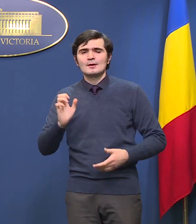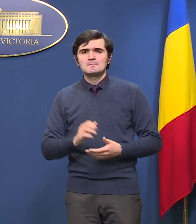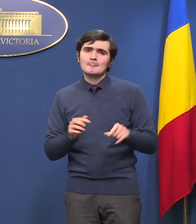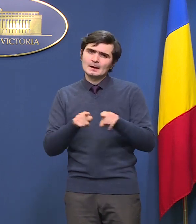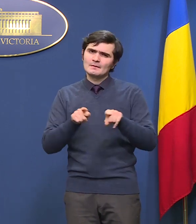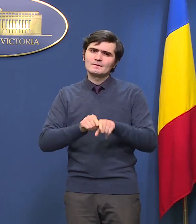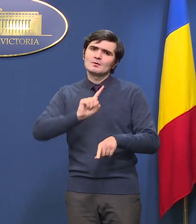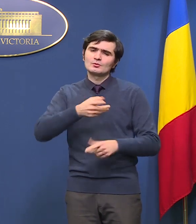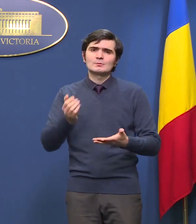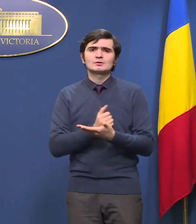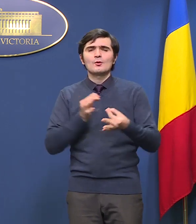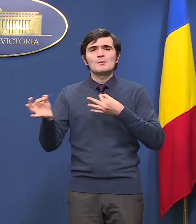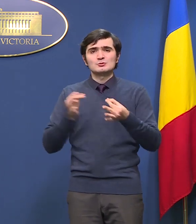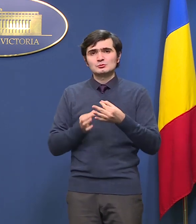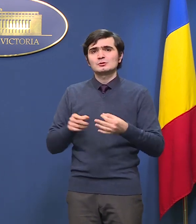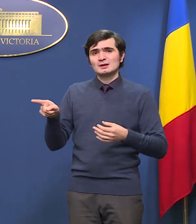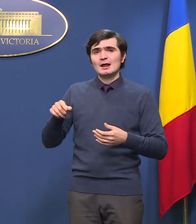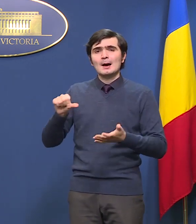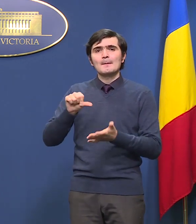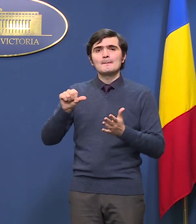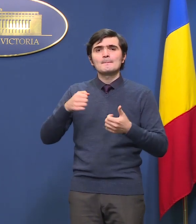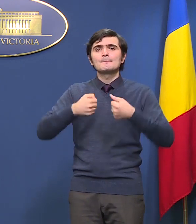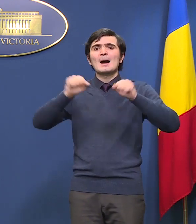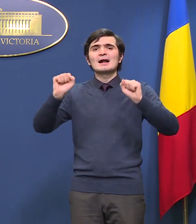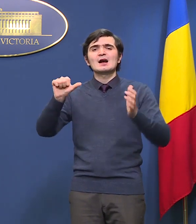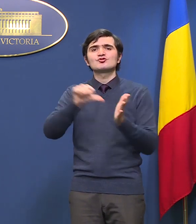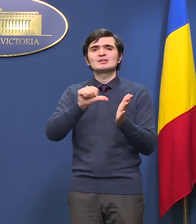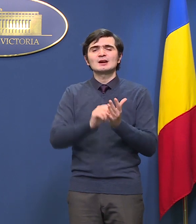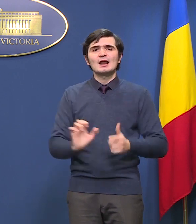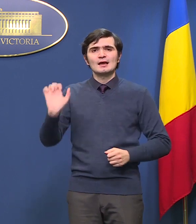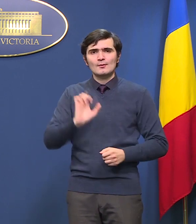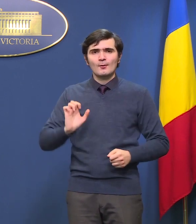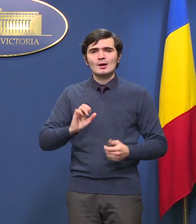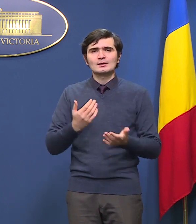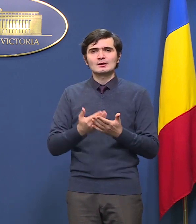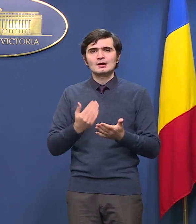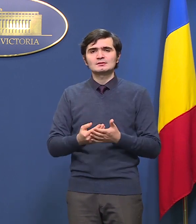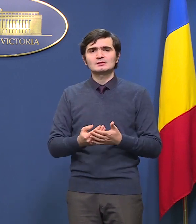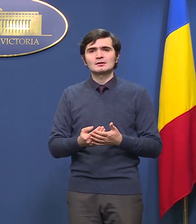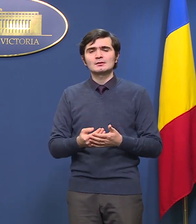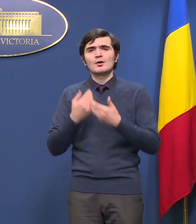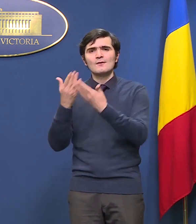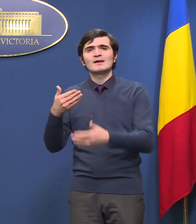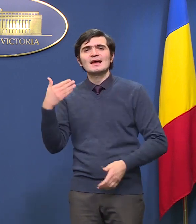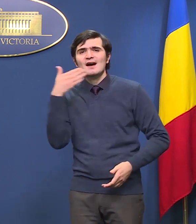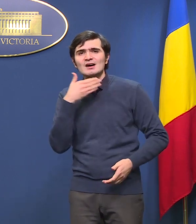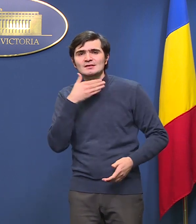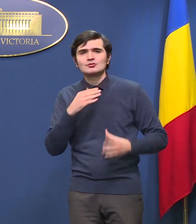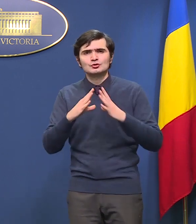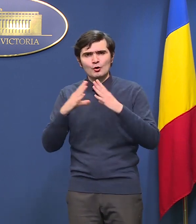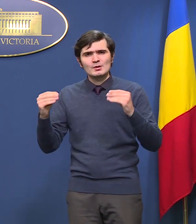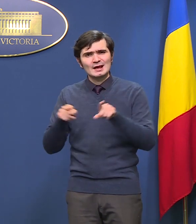pot fi luate măsuri de Banca Centrală Europeană care să avantajeze și România pe lângă celelalte